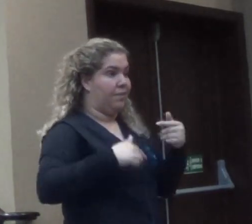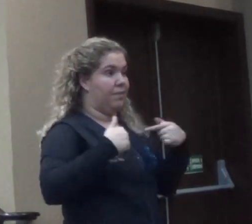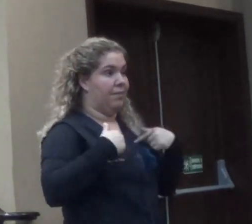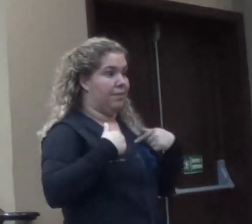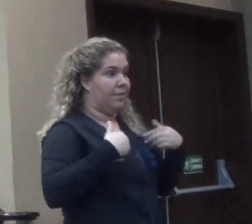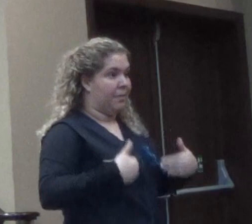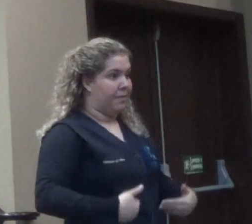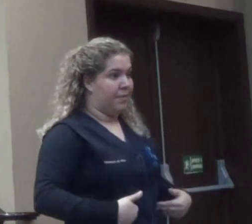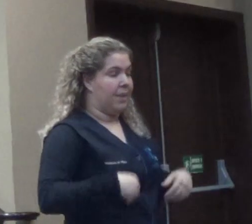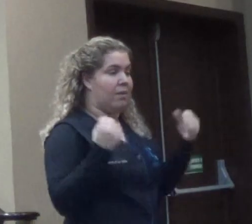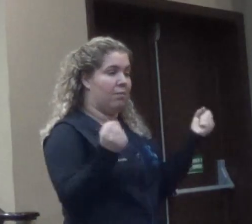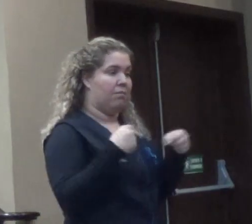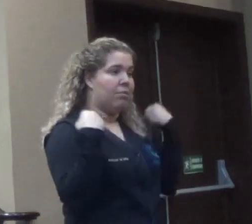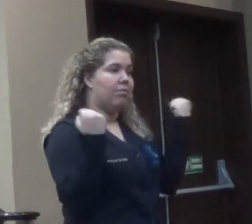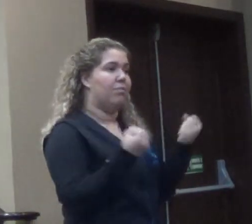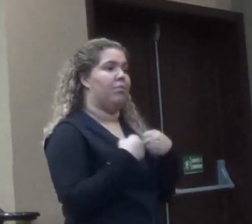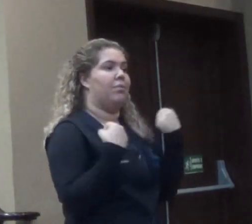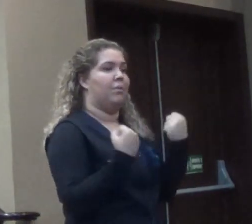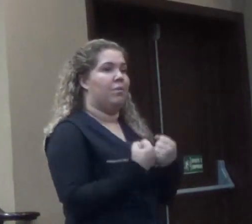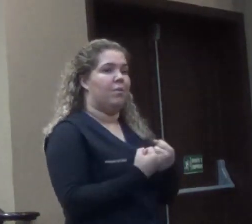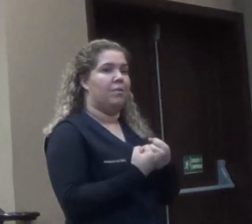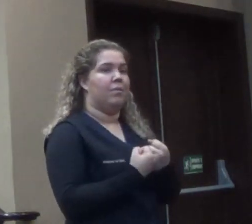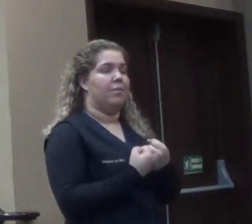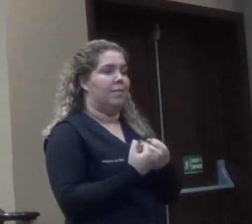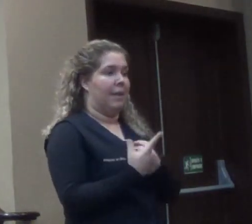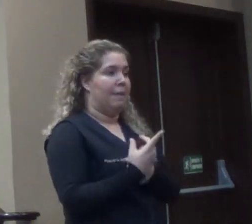a tua receita que compra na feira.